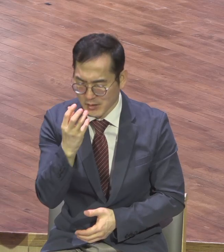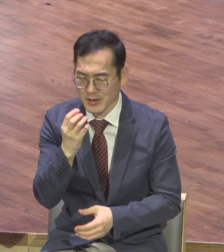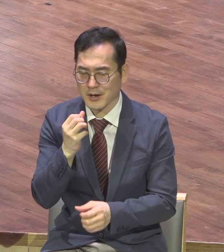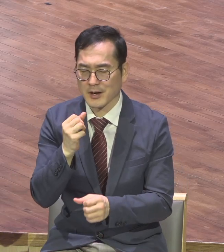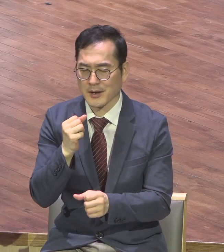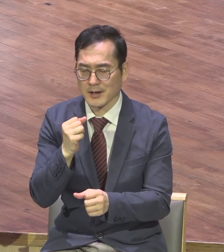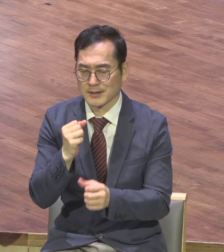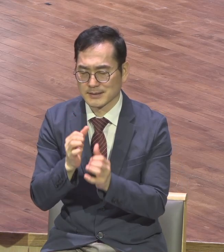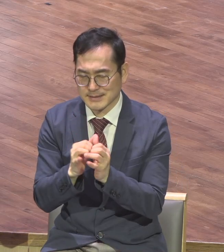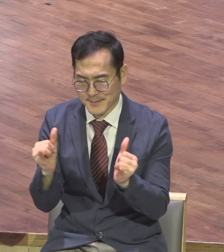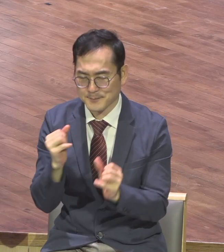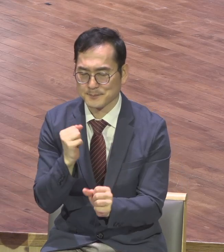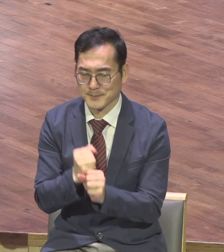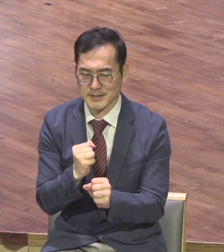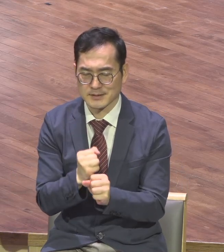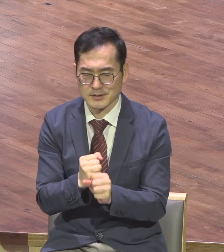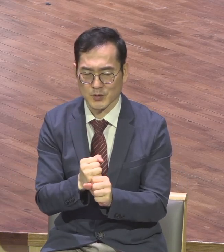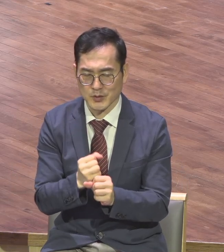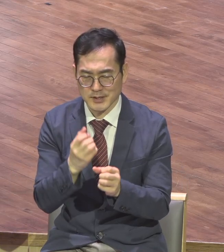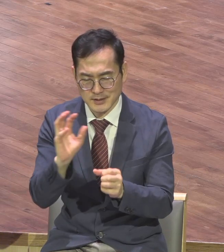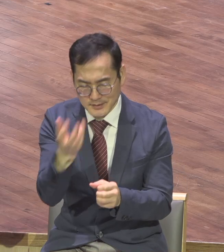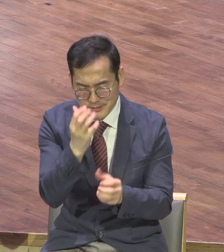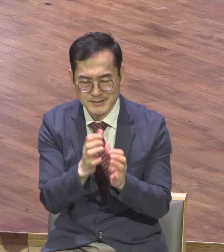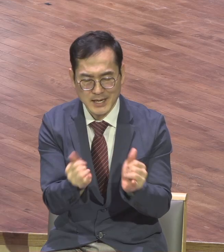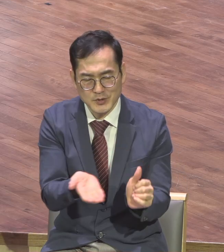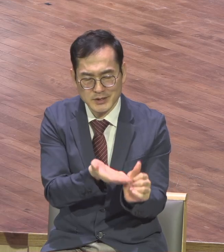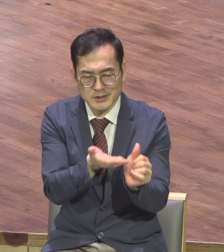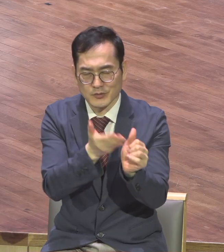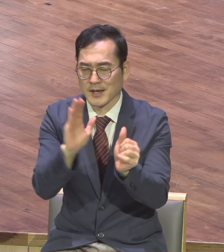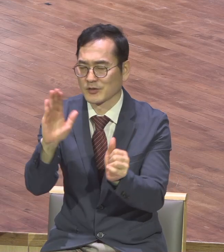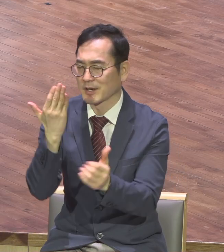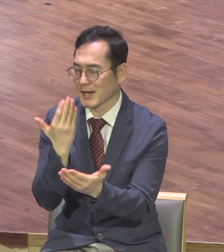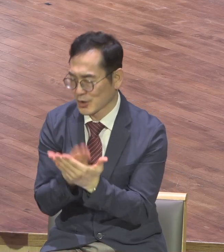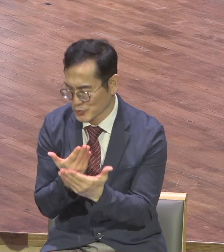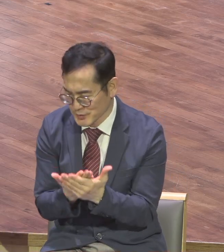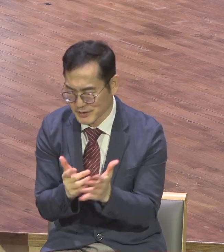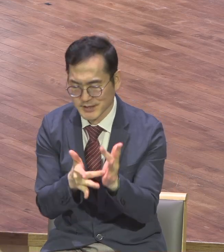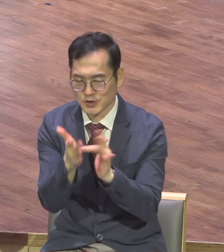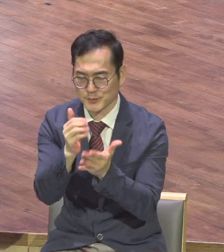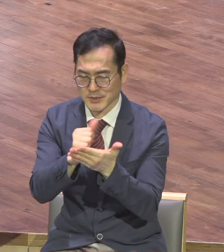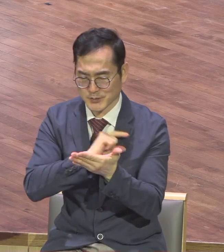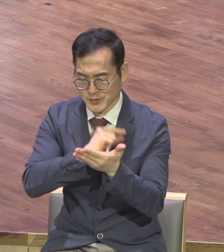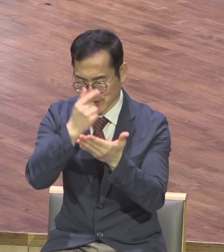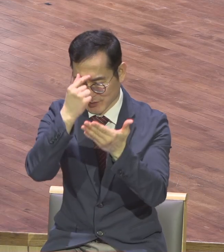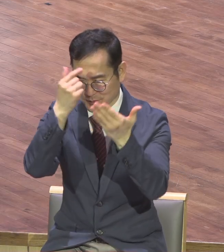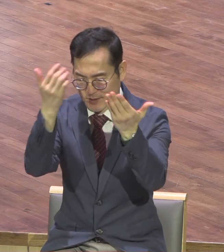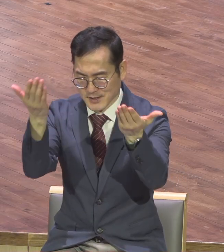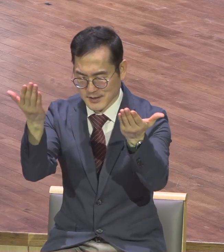되가야 주옵소서. 예수 이름 받들어 기도합니다. 아멘.